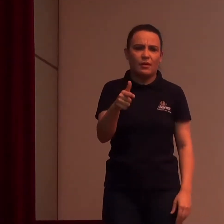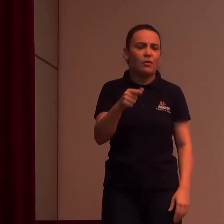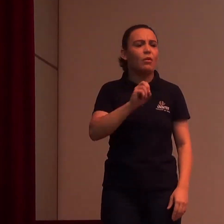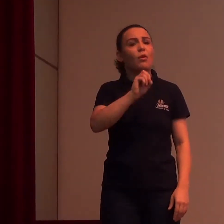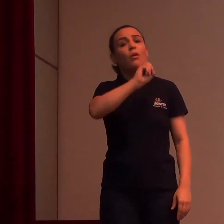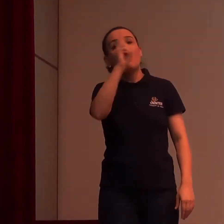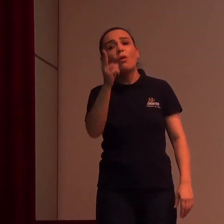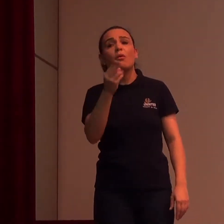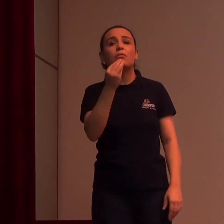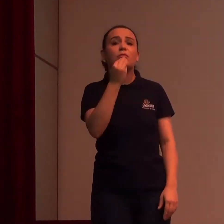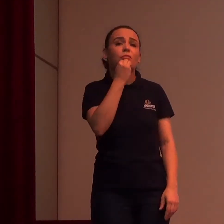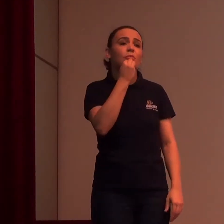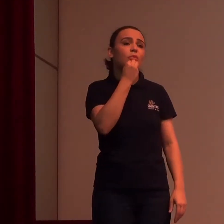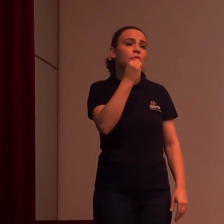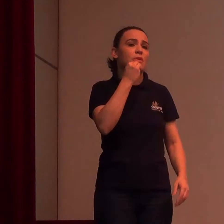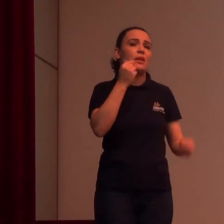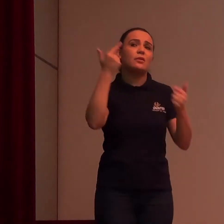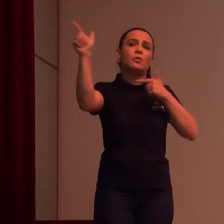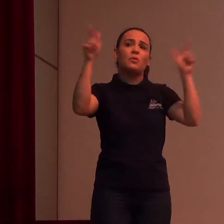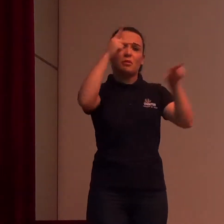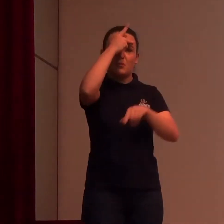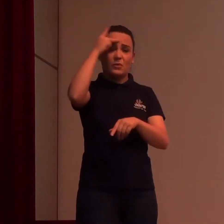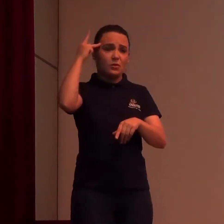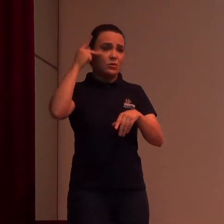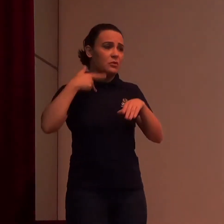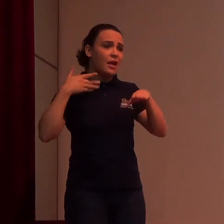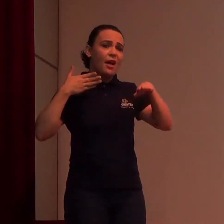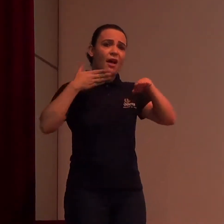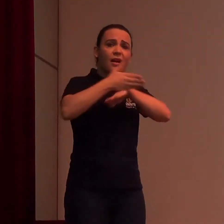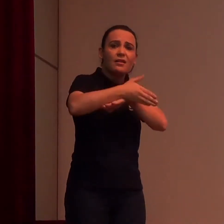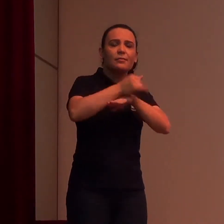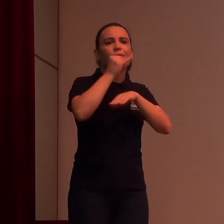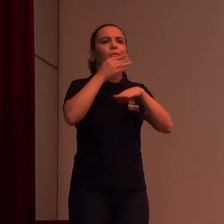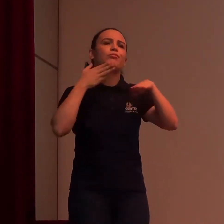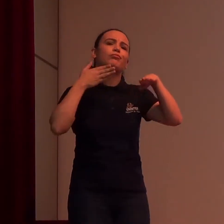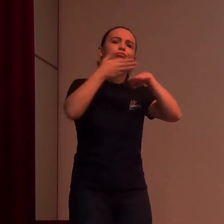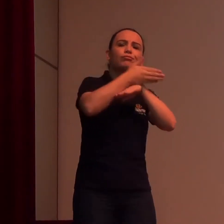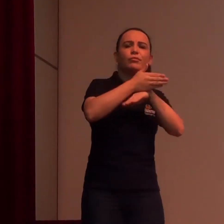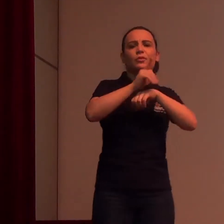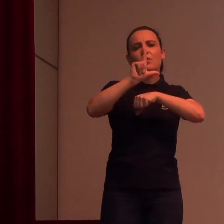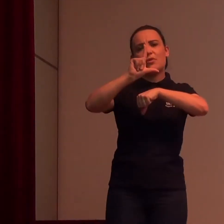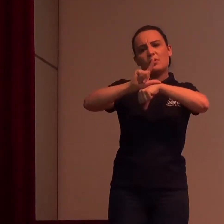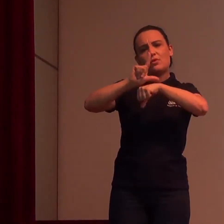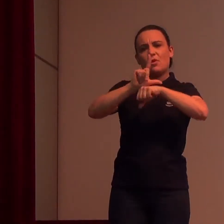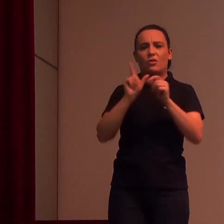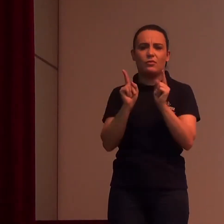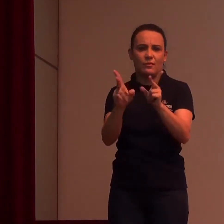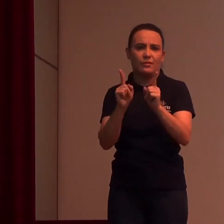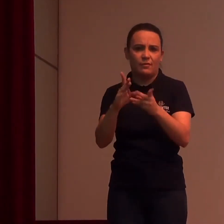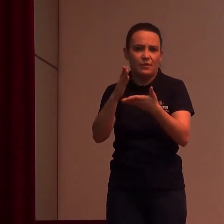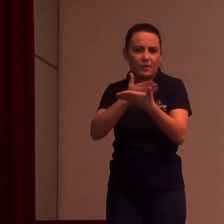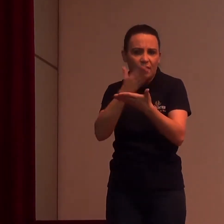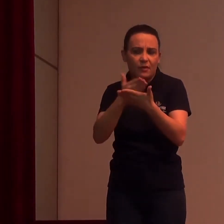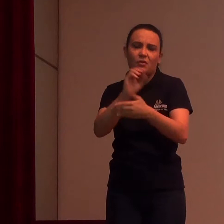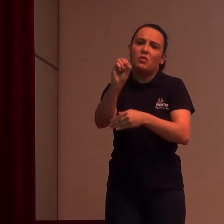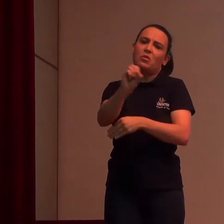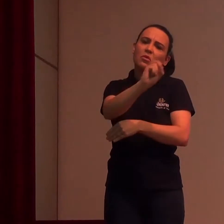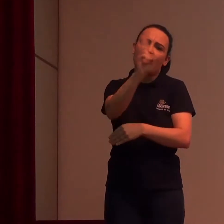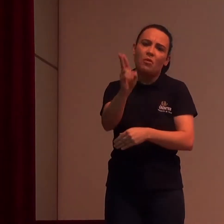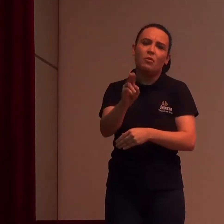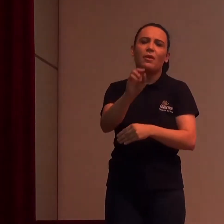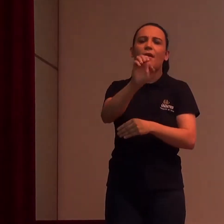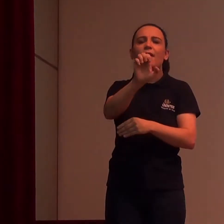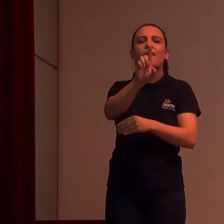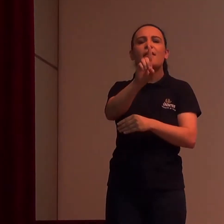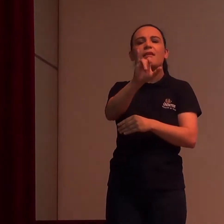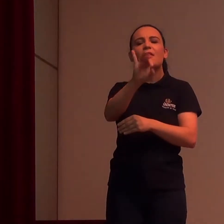oportunidade, tal qual os dos demais, de chegar numa livraria, chegar para uma editora de forma online e fazer essa